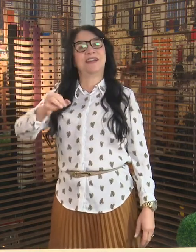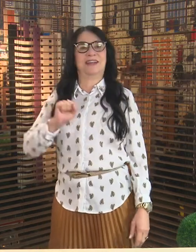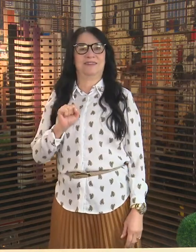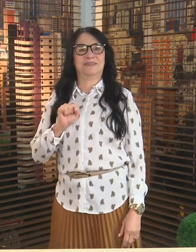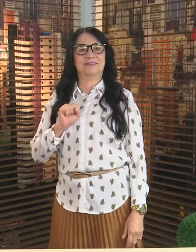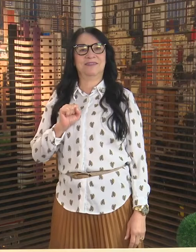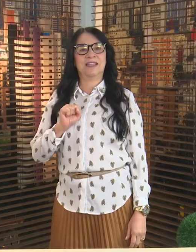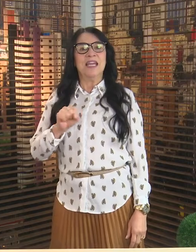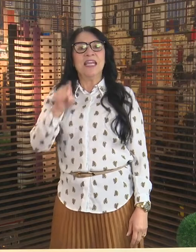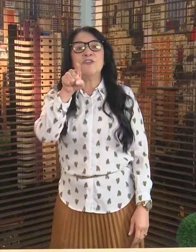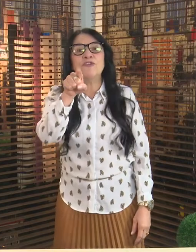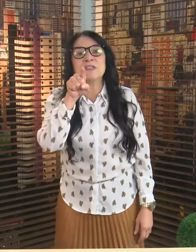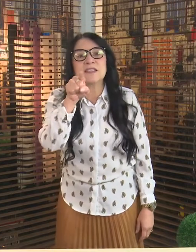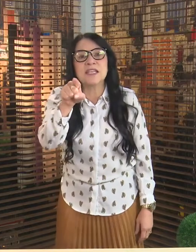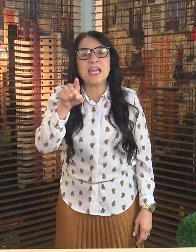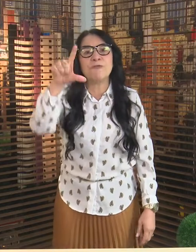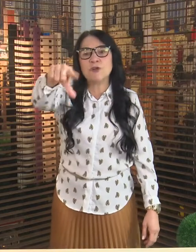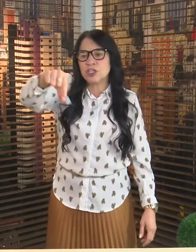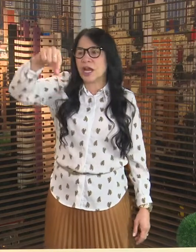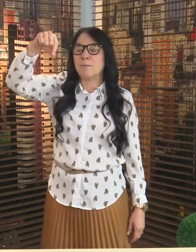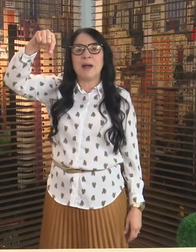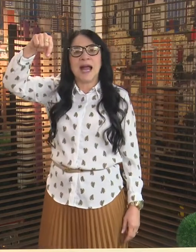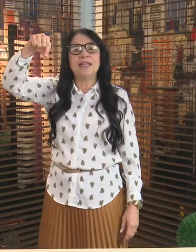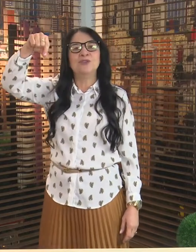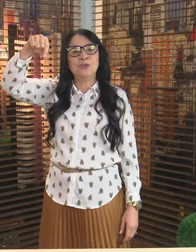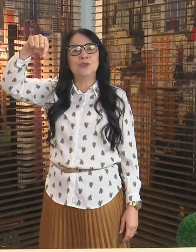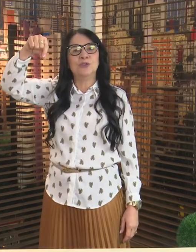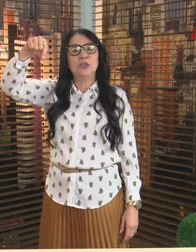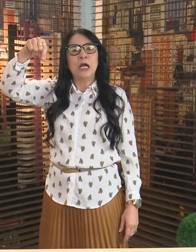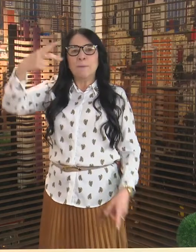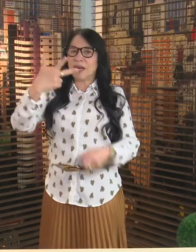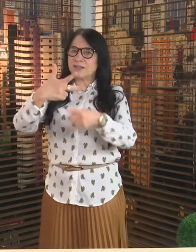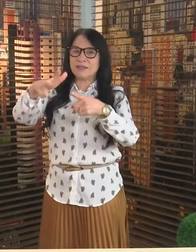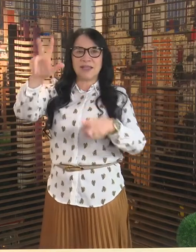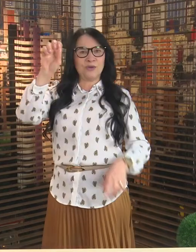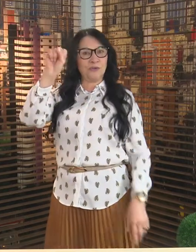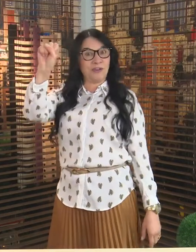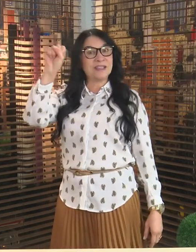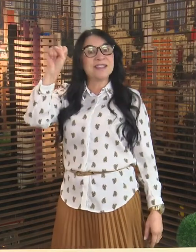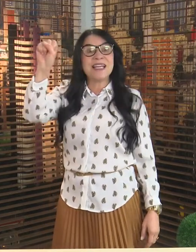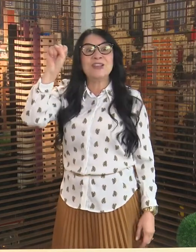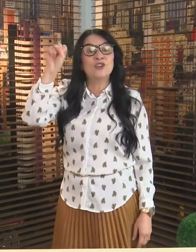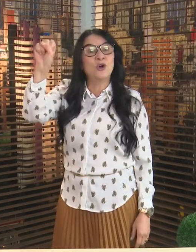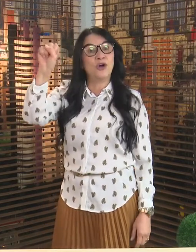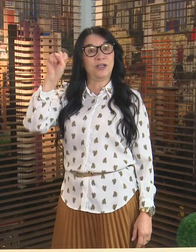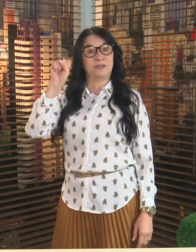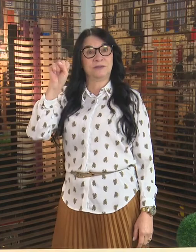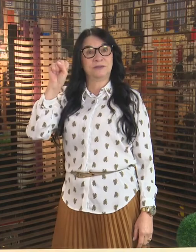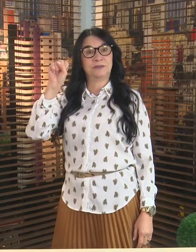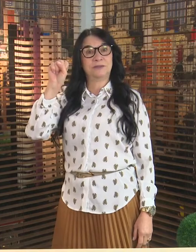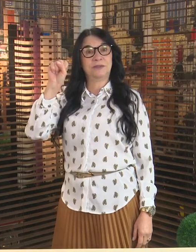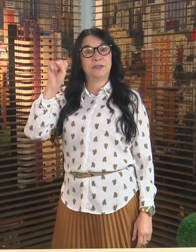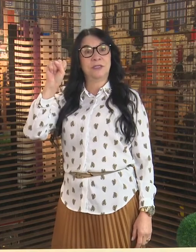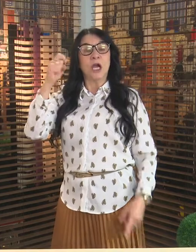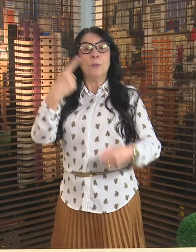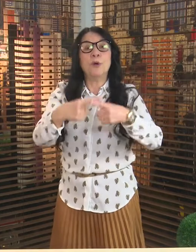garantida. E você foi chamado para ser um vencedor, pois